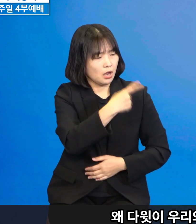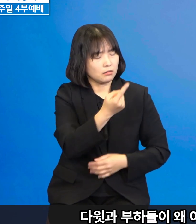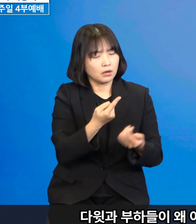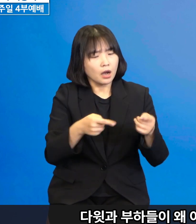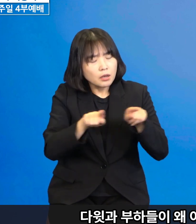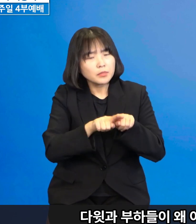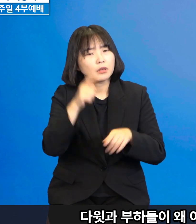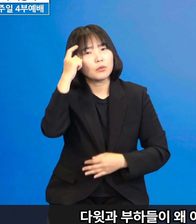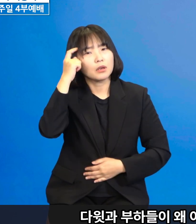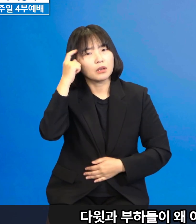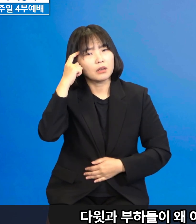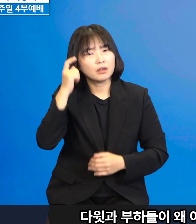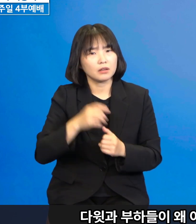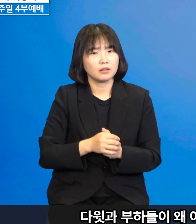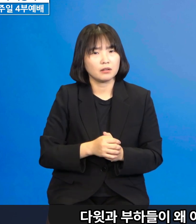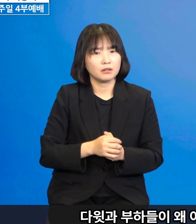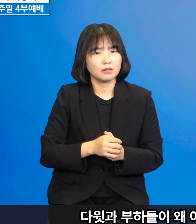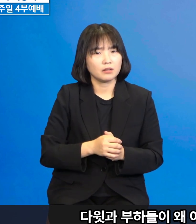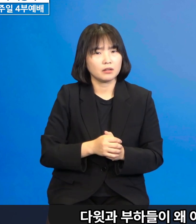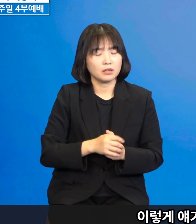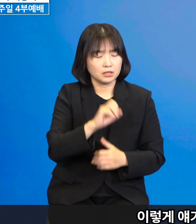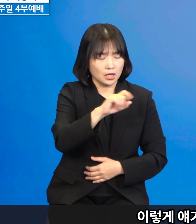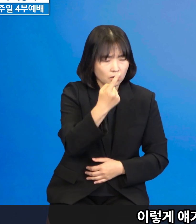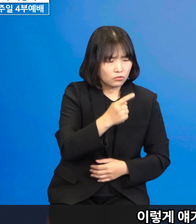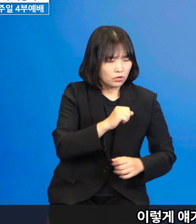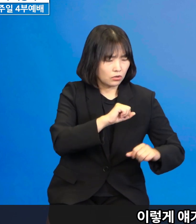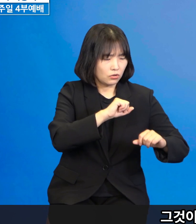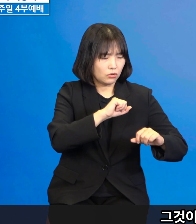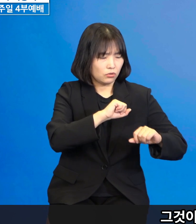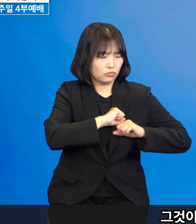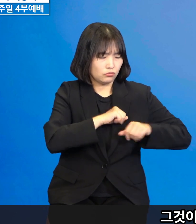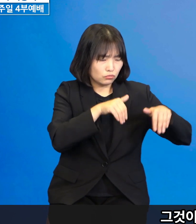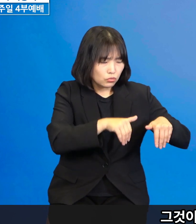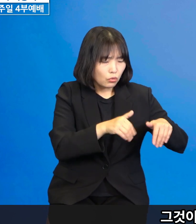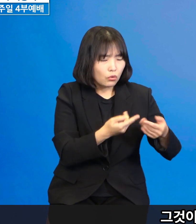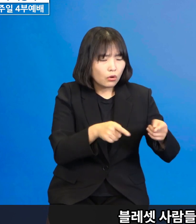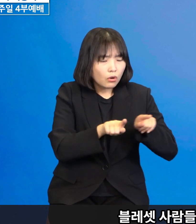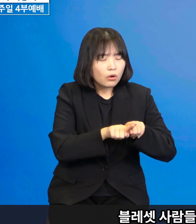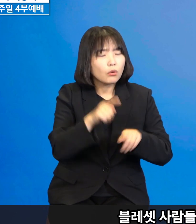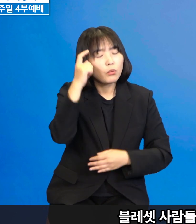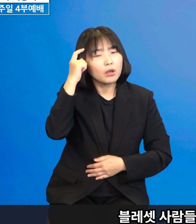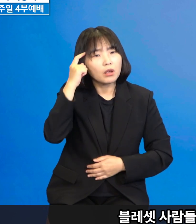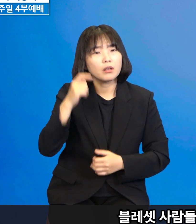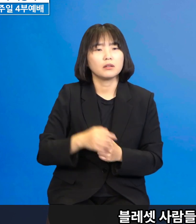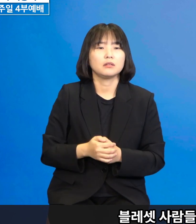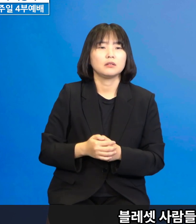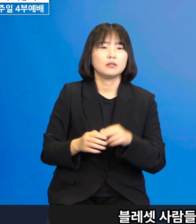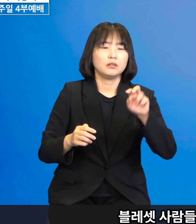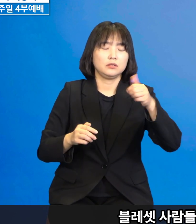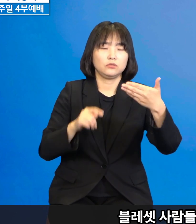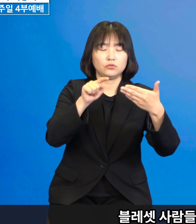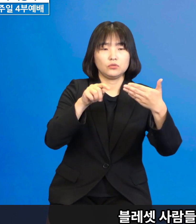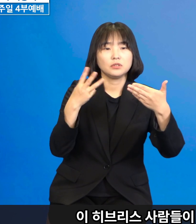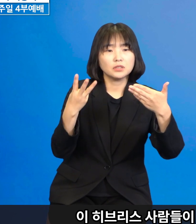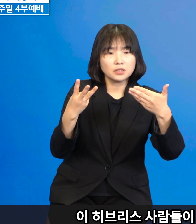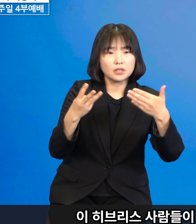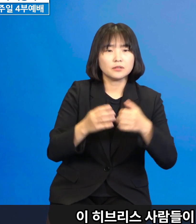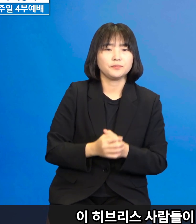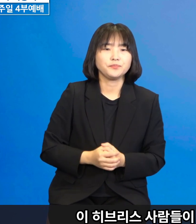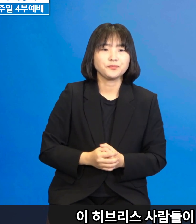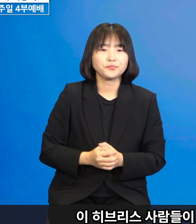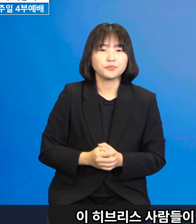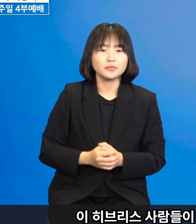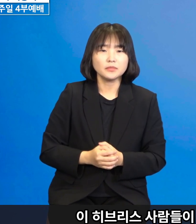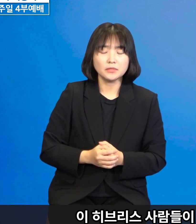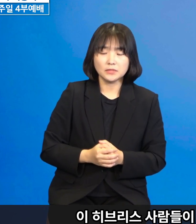됩니까? 다윗과 부하들이 왜 여기에 합류하고 있습니까? 이렇게 얘기를 하는 거예요. 그것이 3절입니다. 블레셋 사람들의 방백들이 이르되 이